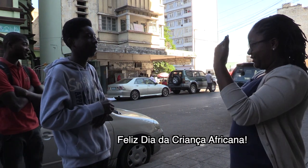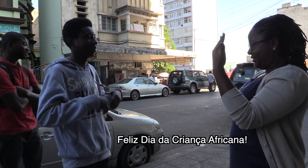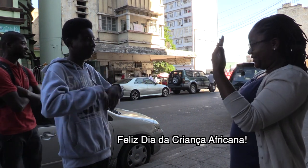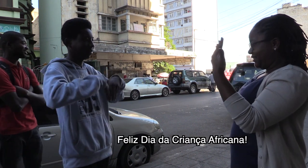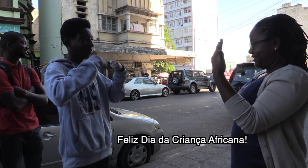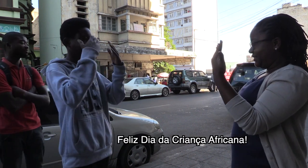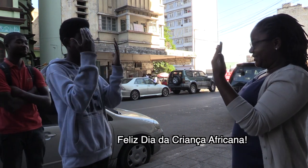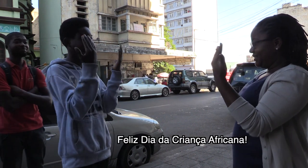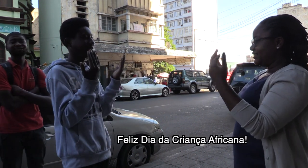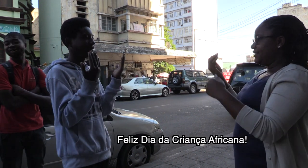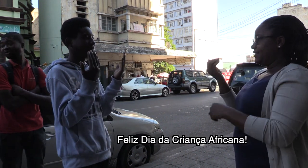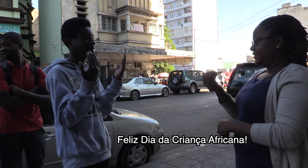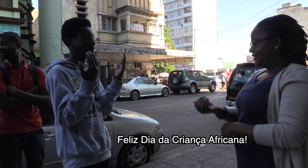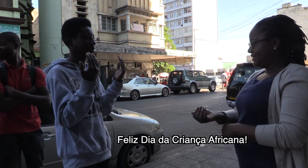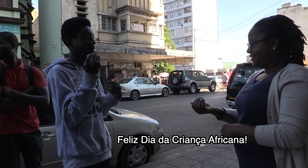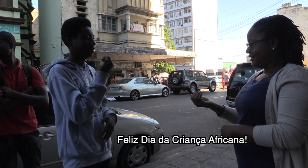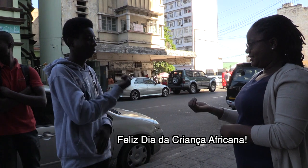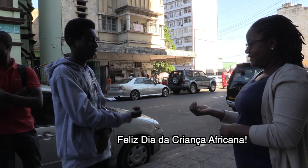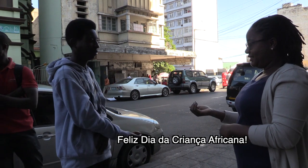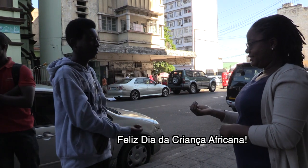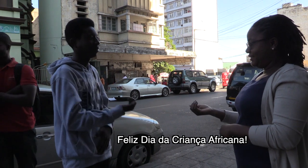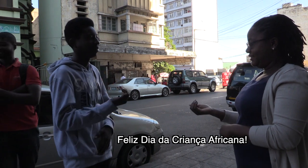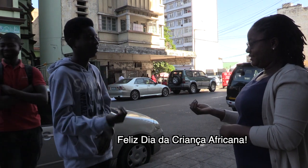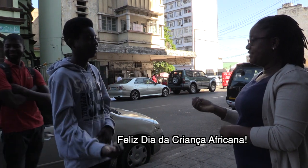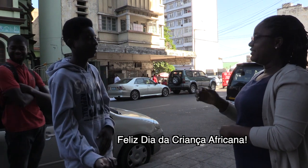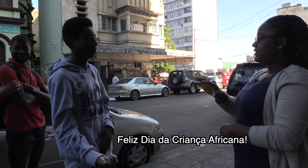Feliz Dia da Criança Africana!